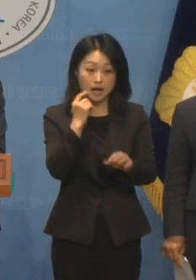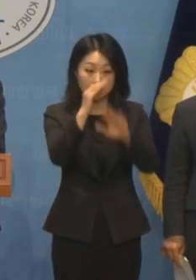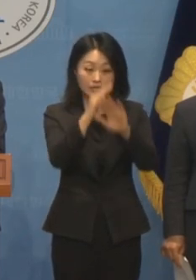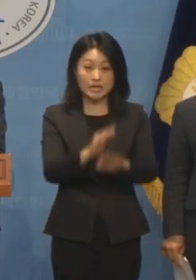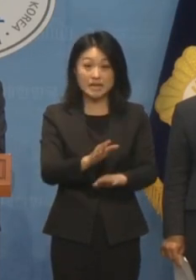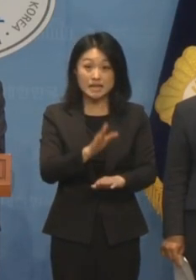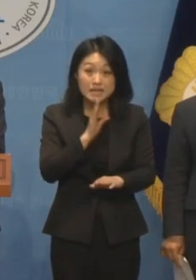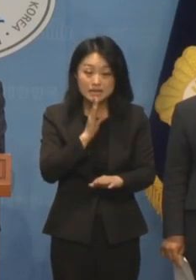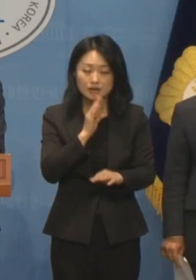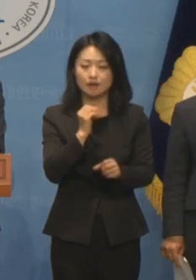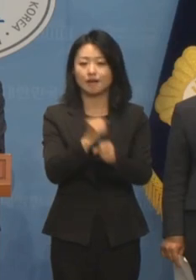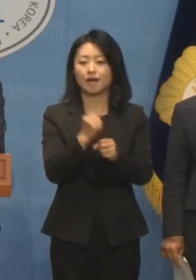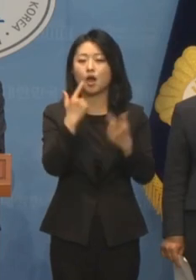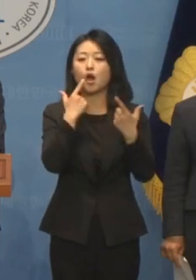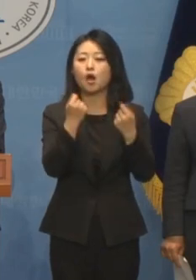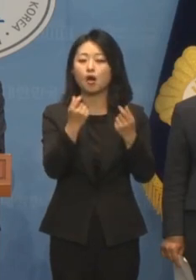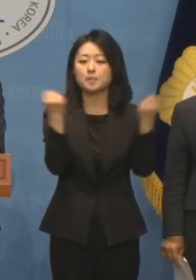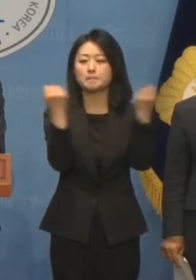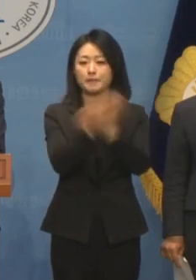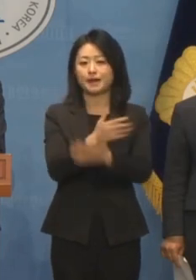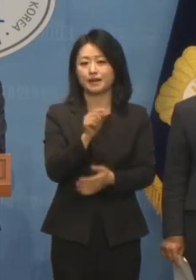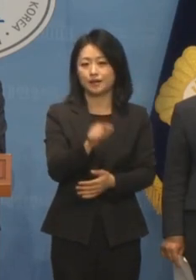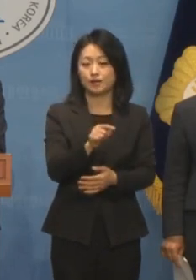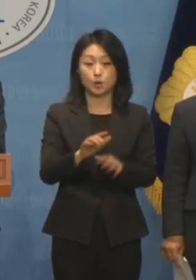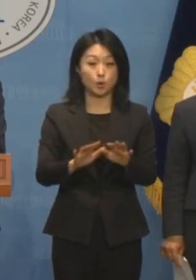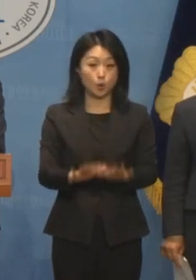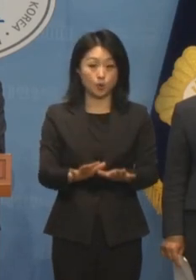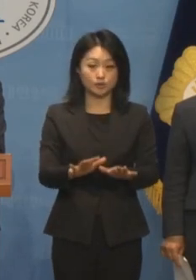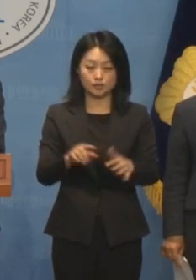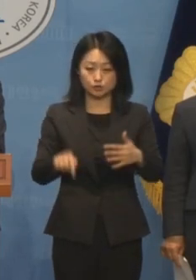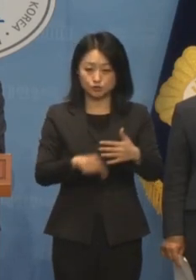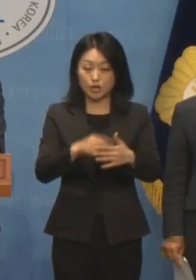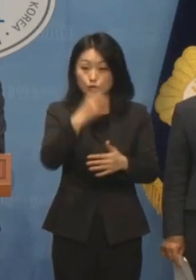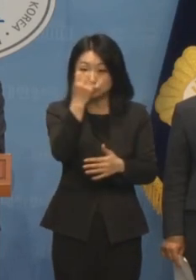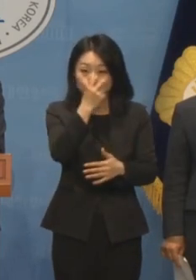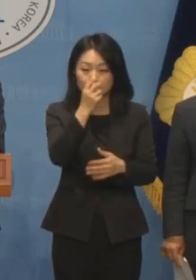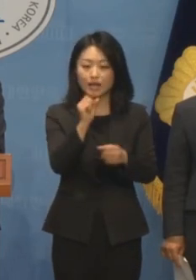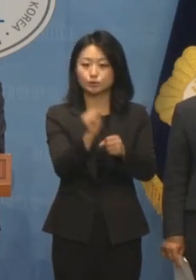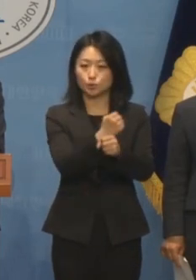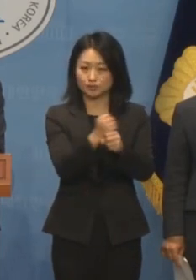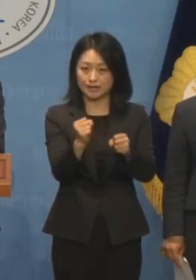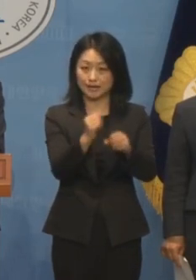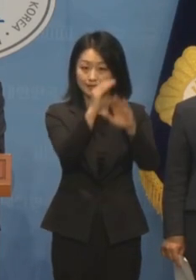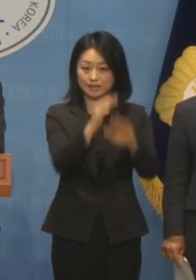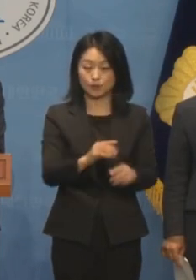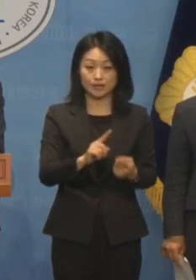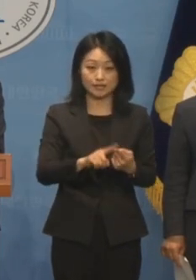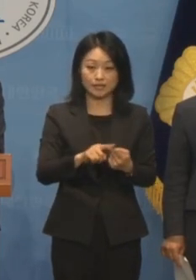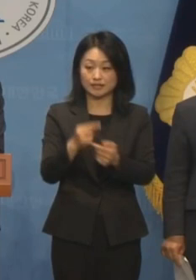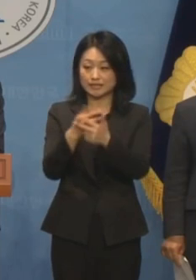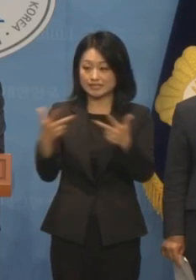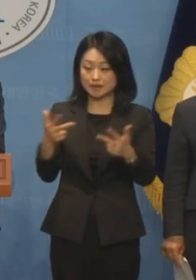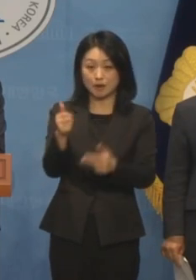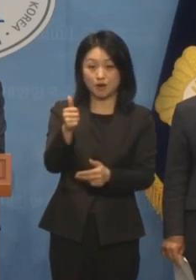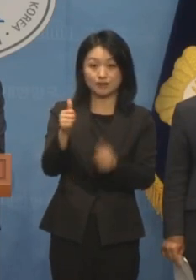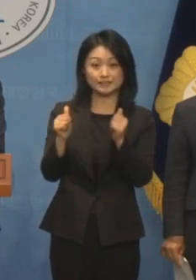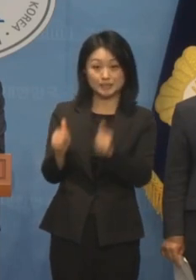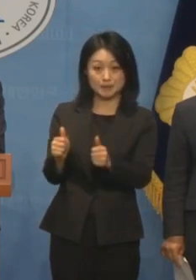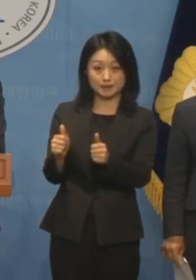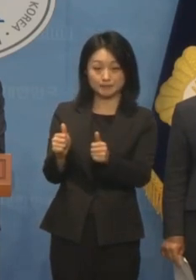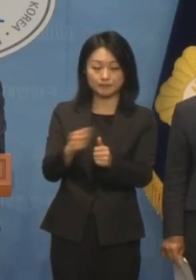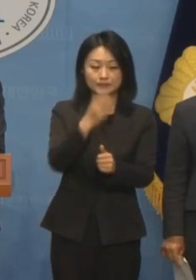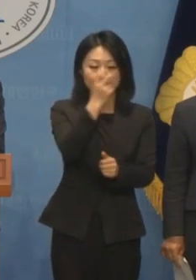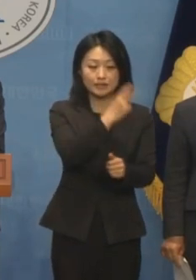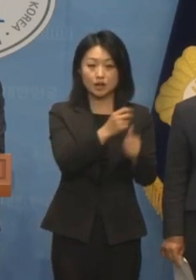허위를 창작한 행위입니다. 오늘은 이 중 수사 조작과 관련해 이재명 당대표 공판에서